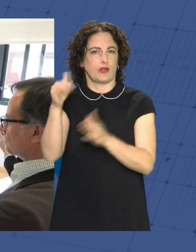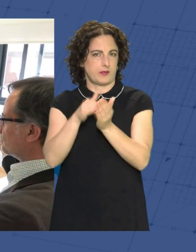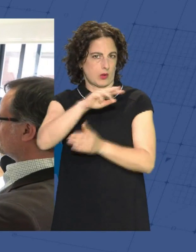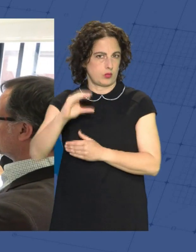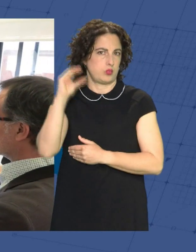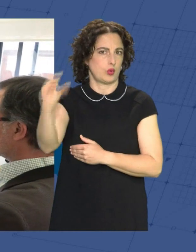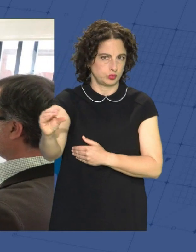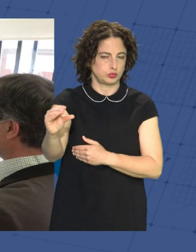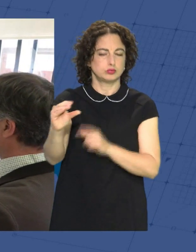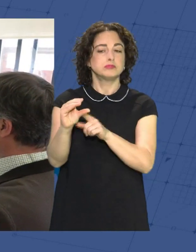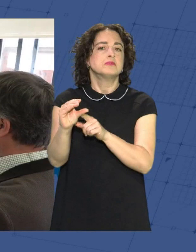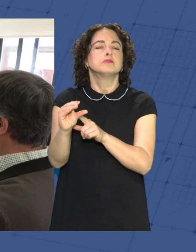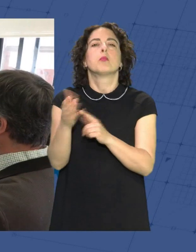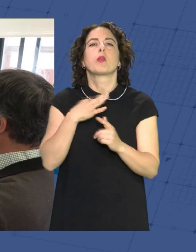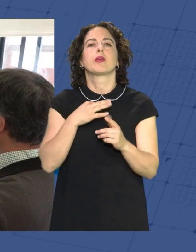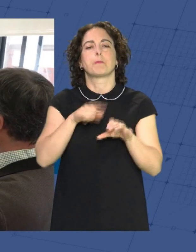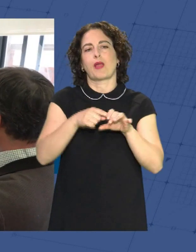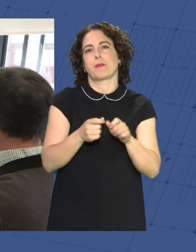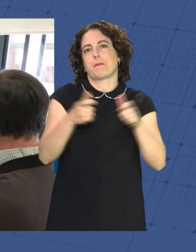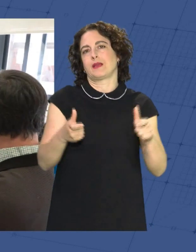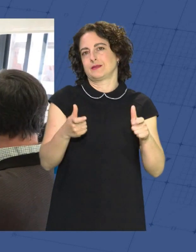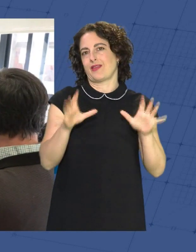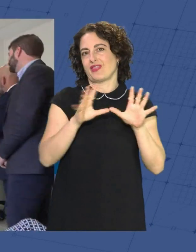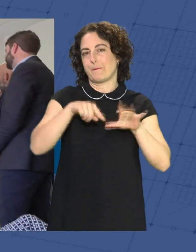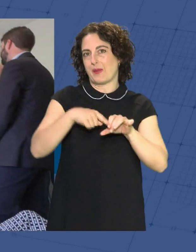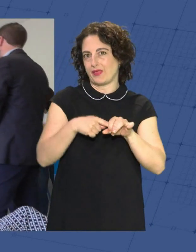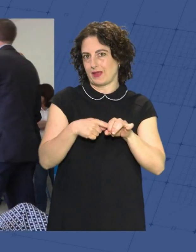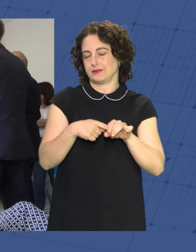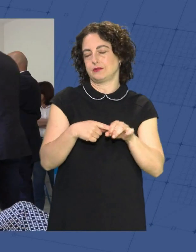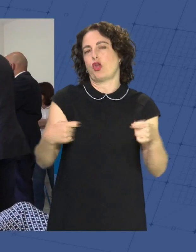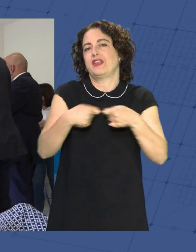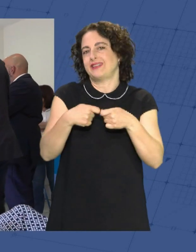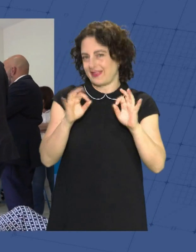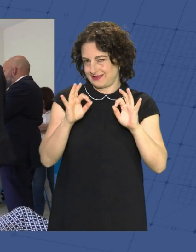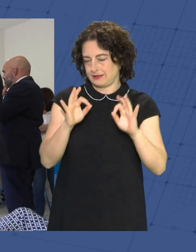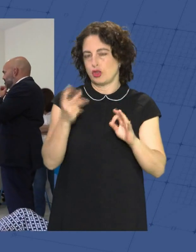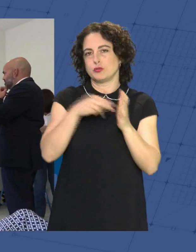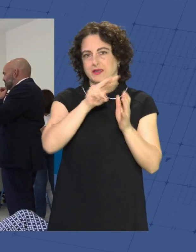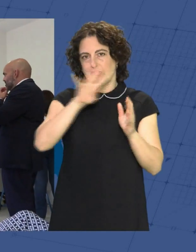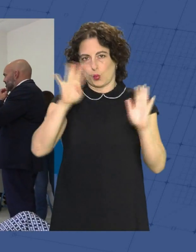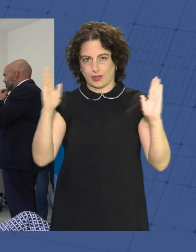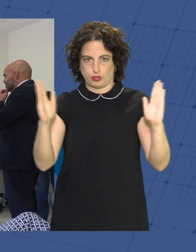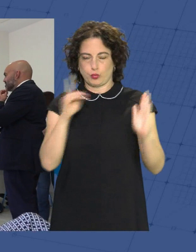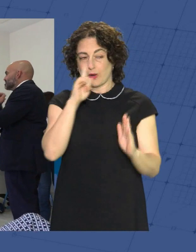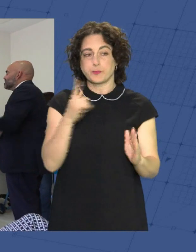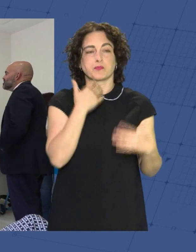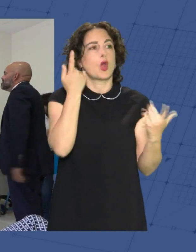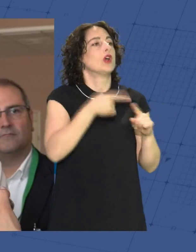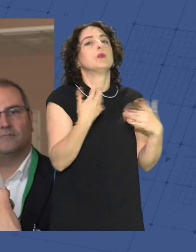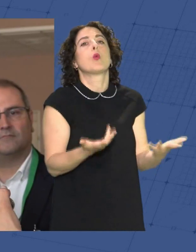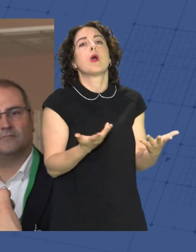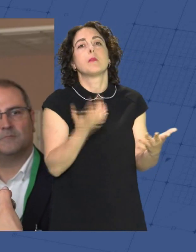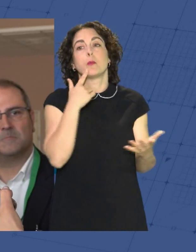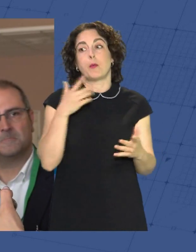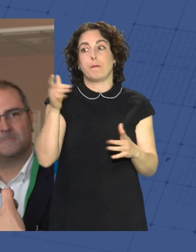euros que permitirá concertar hasta 10 plazas durante este 2024. El objetivo es que esa persona que recibe la alta